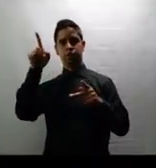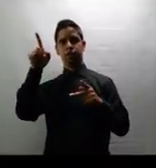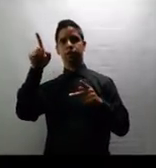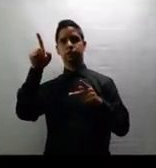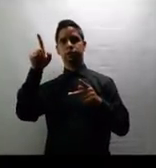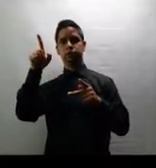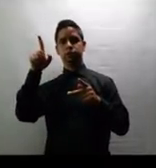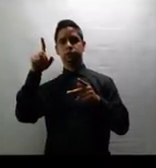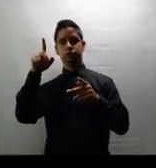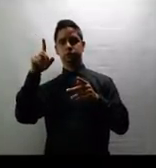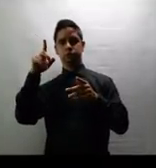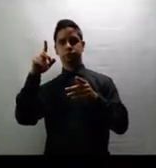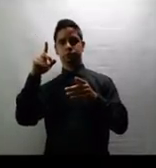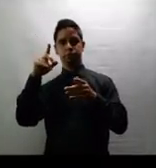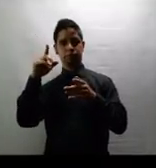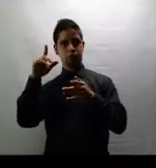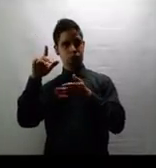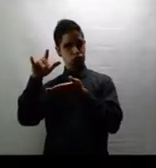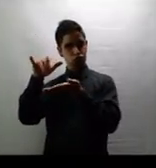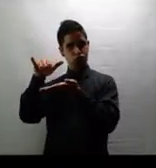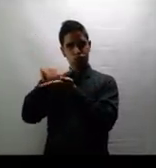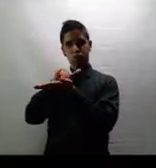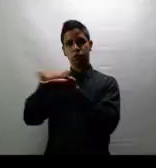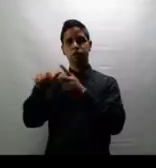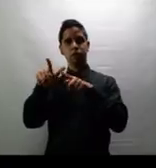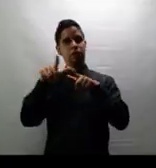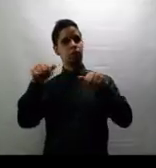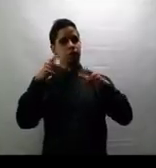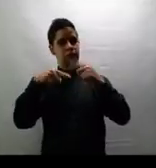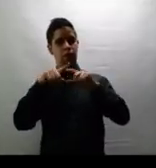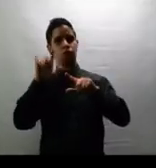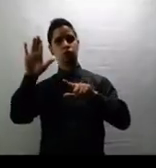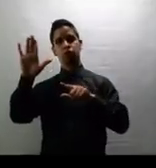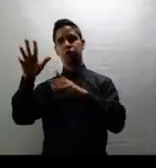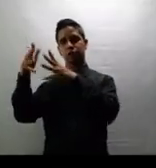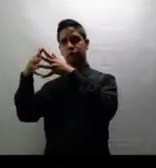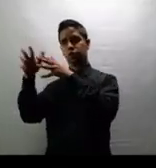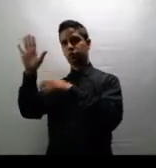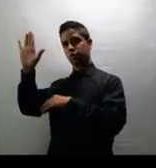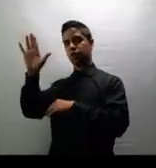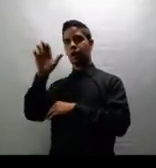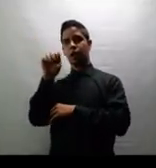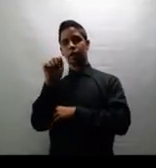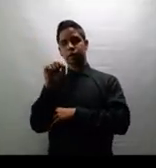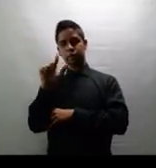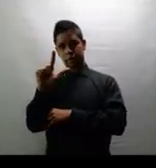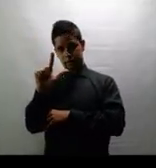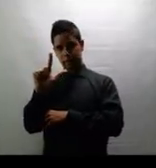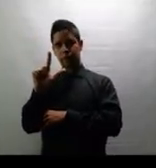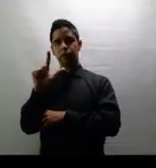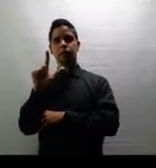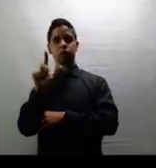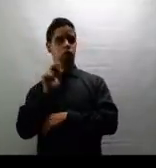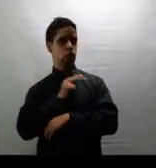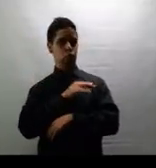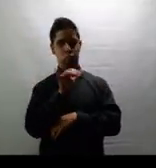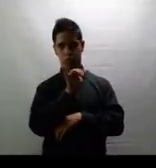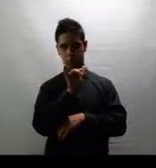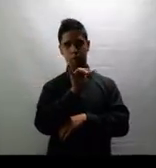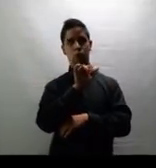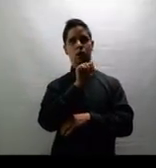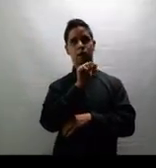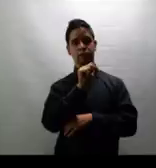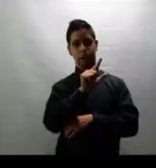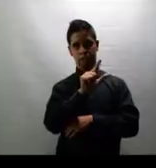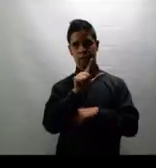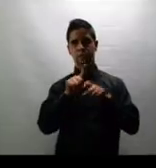que trabaja lenguaje de señas americano el ano norteamericano a sl y nosotros también lo usamos a sl pero